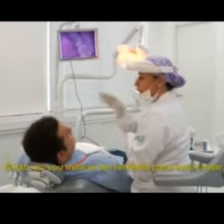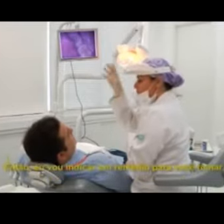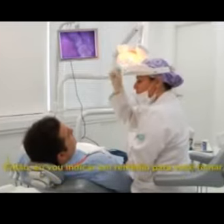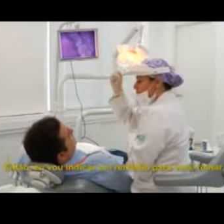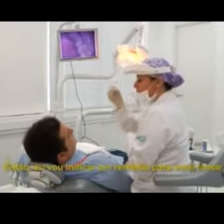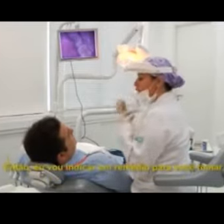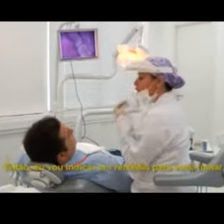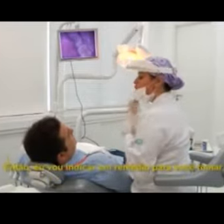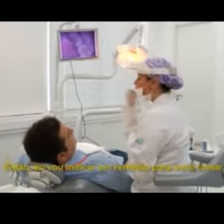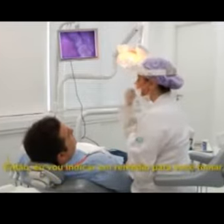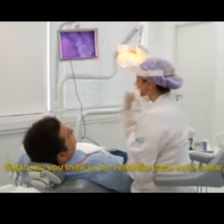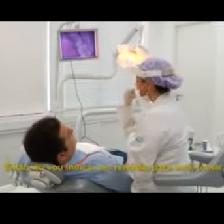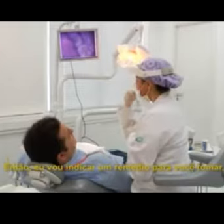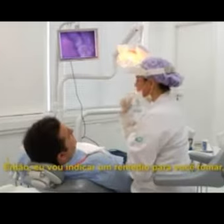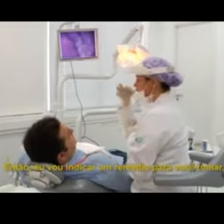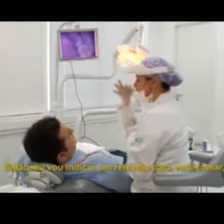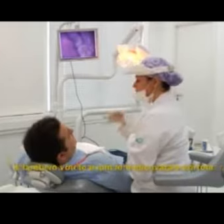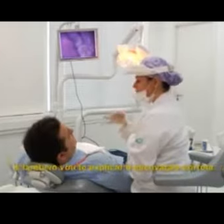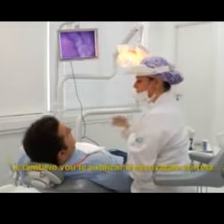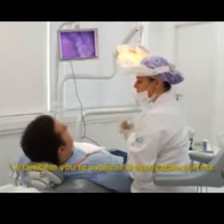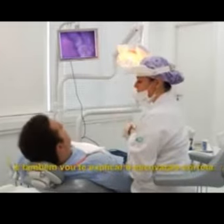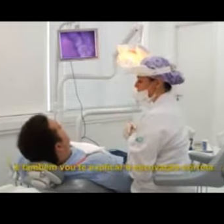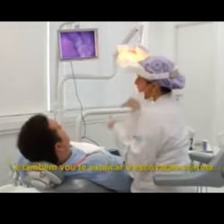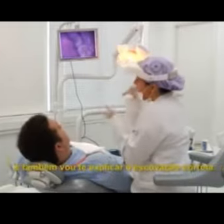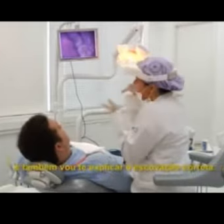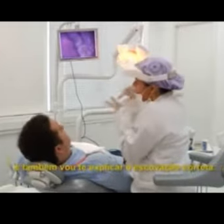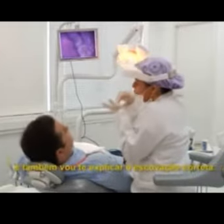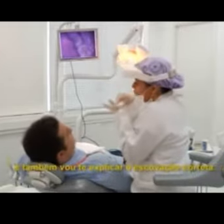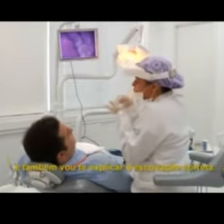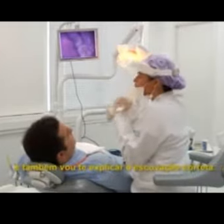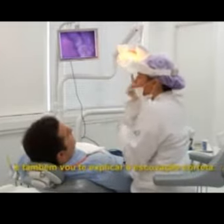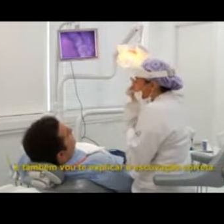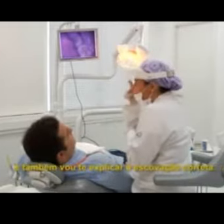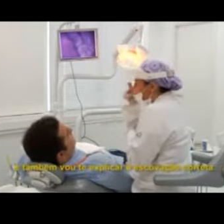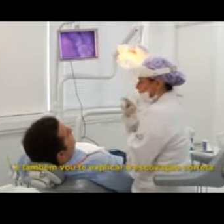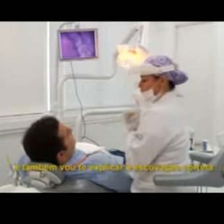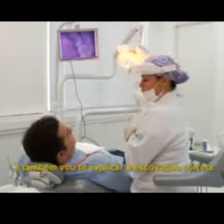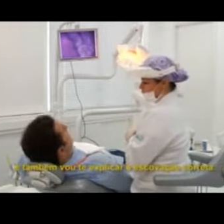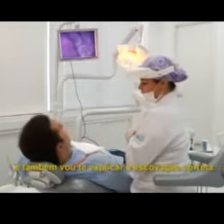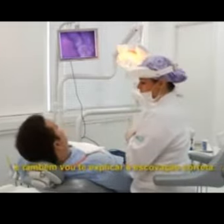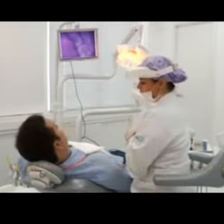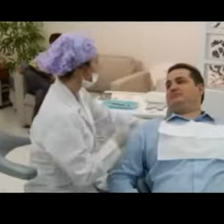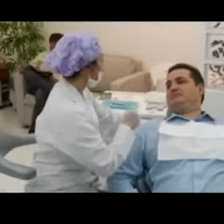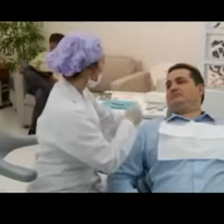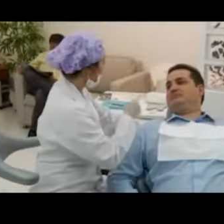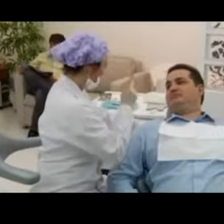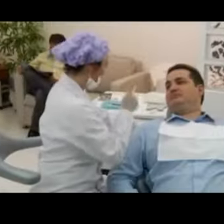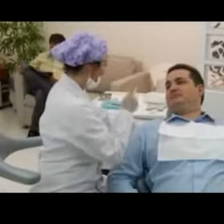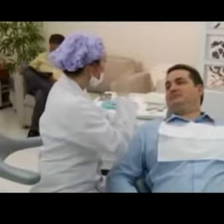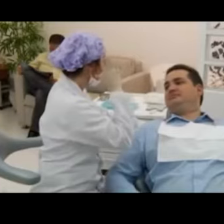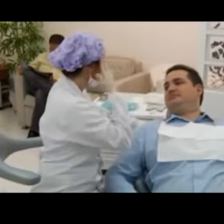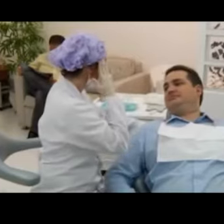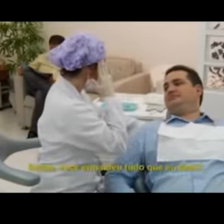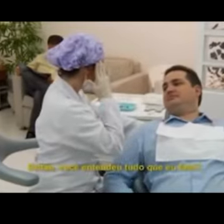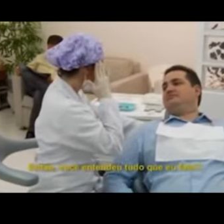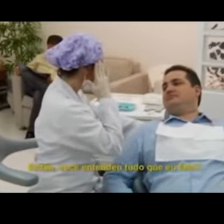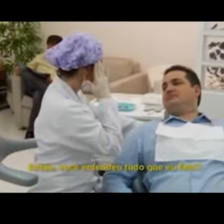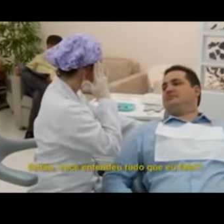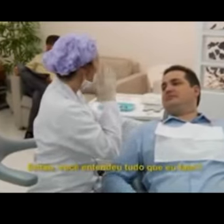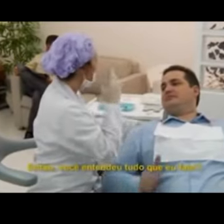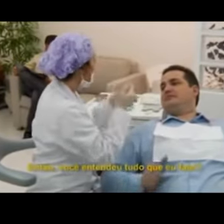Então eu vou te indicar um remédio para você tomar e também vou te explicar como é a escovação correta.